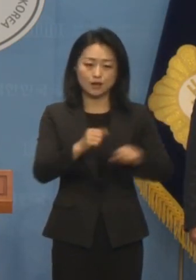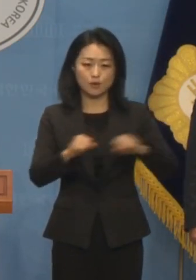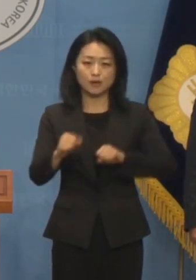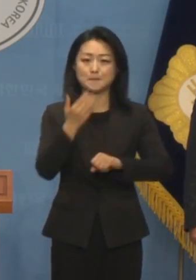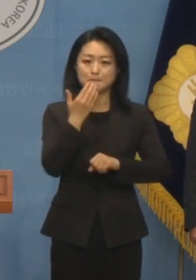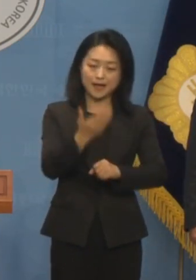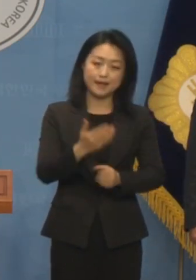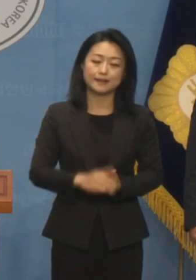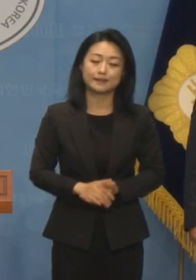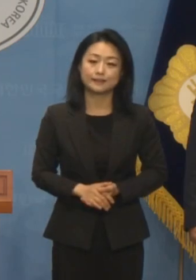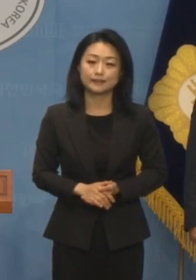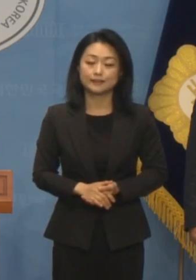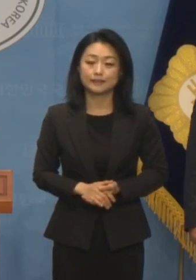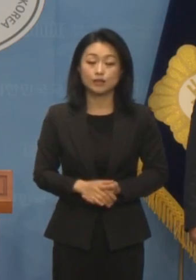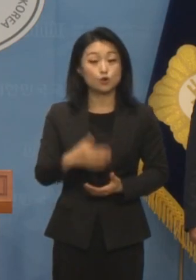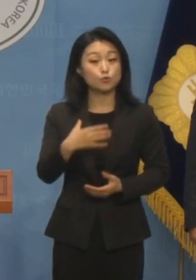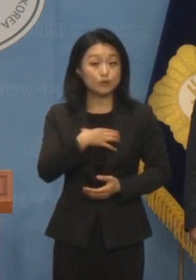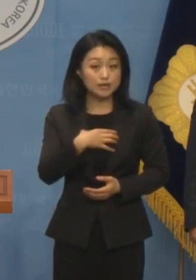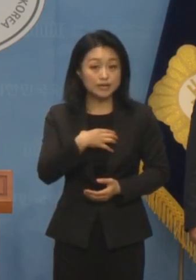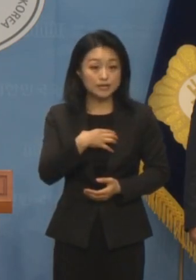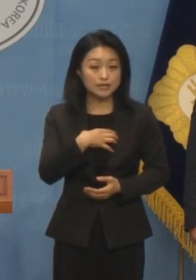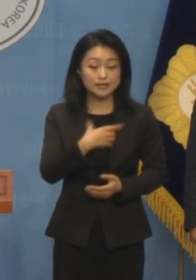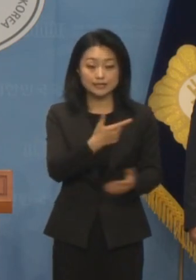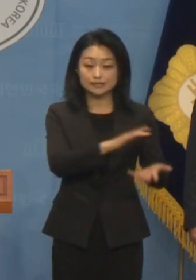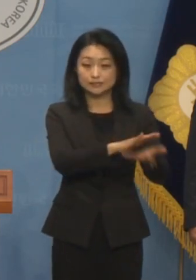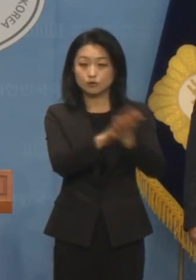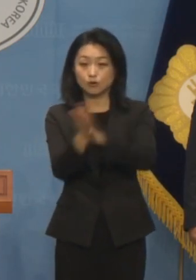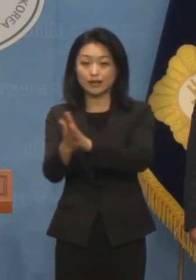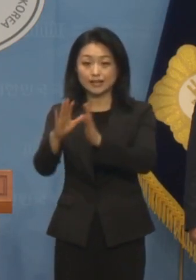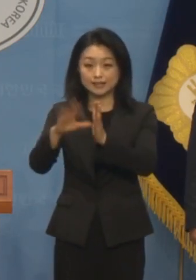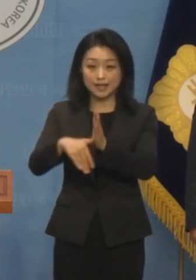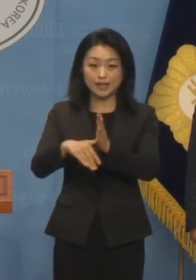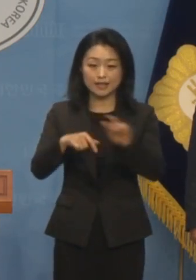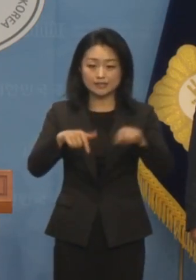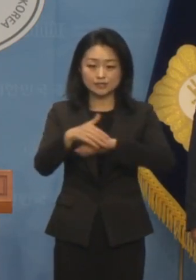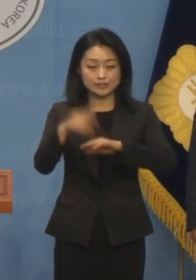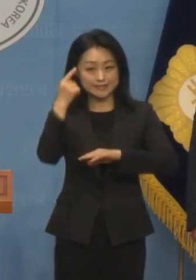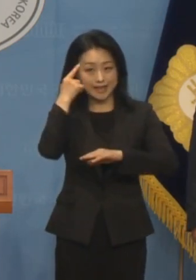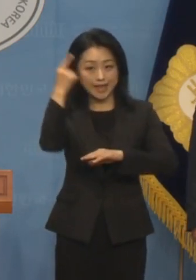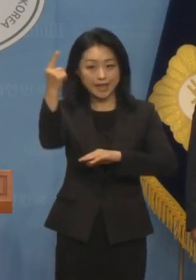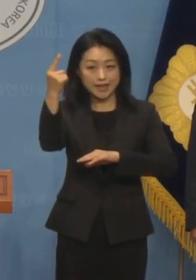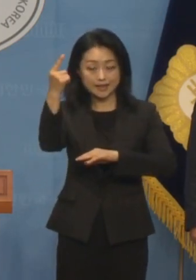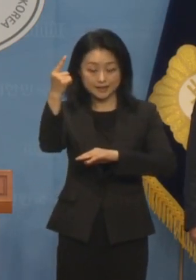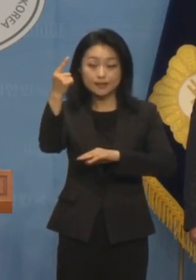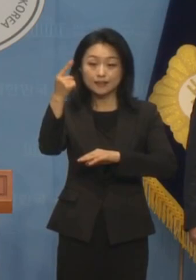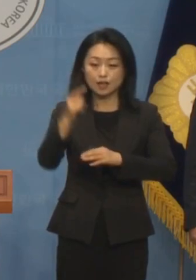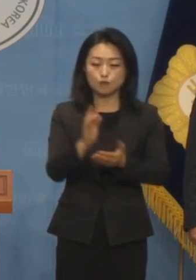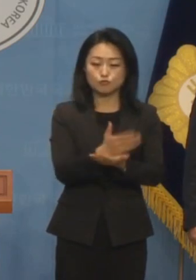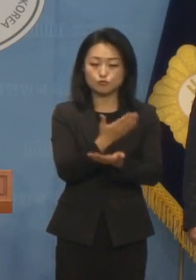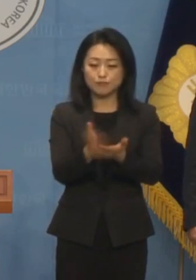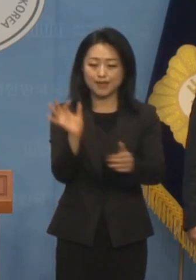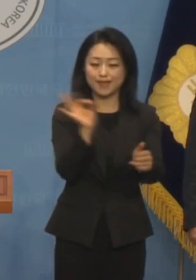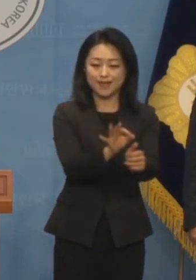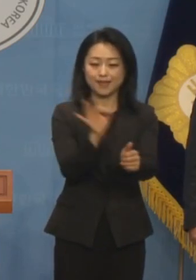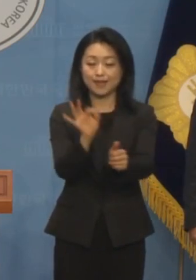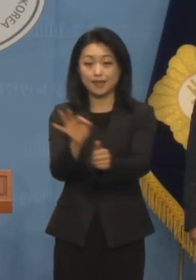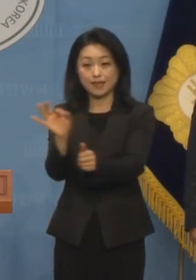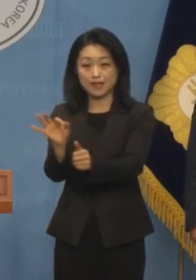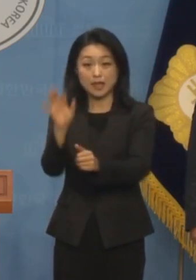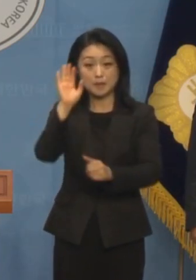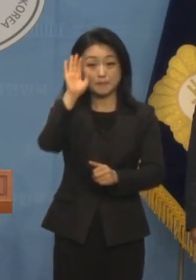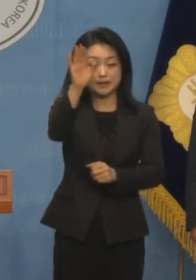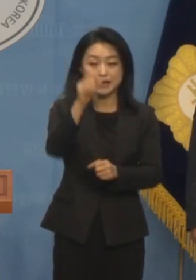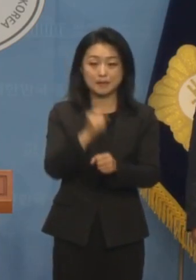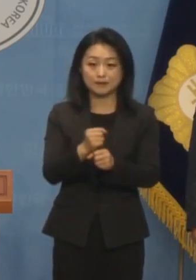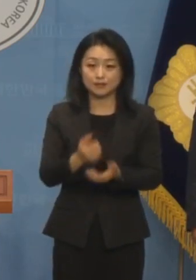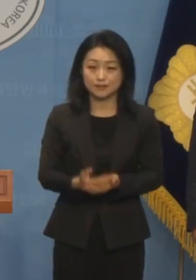주도해내겠습니다. 위기와 대전환의 시대, 선도적 정책 대안을 주도하는 등대정당으로서 대한민국의 미래를